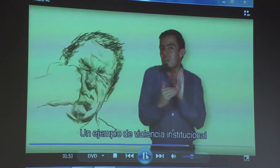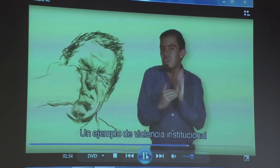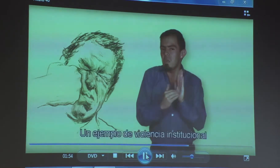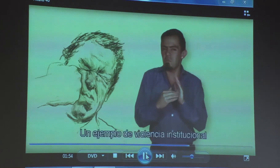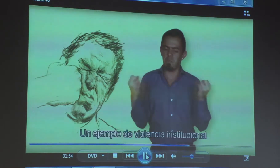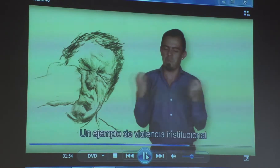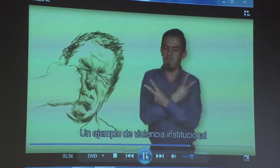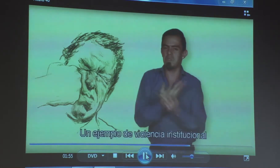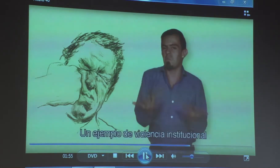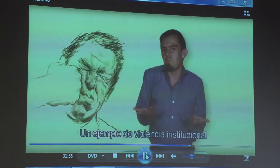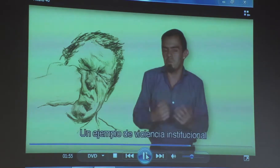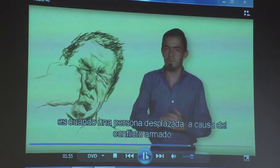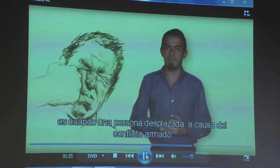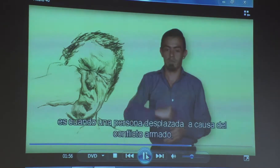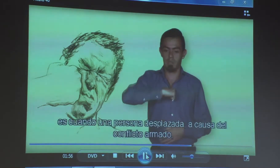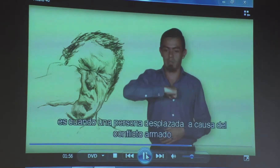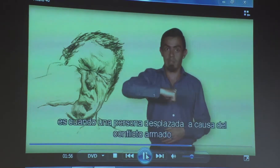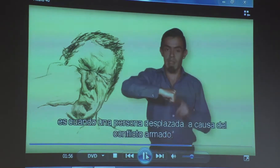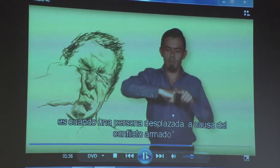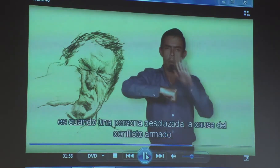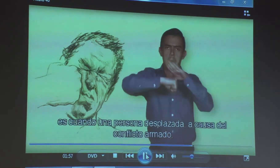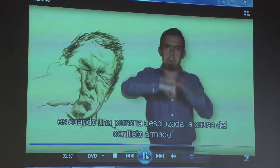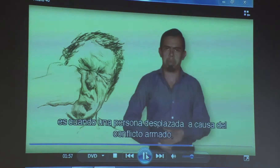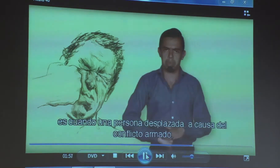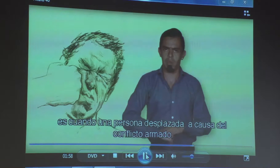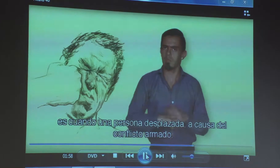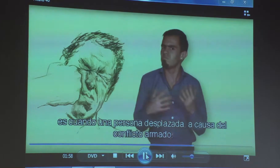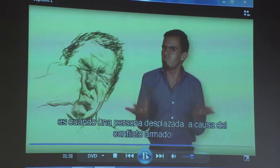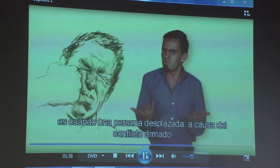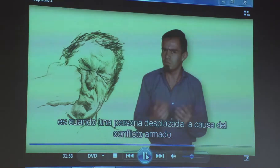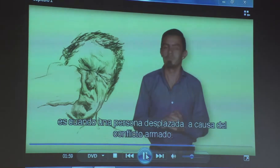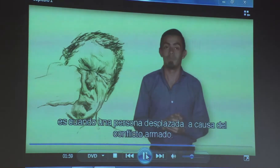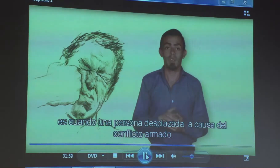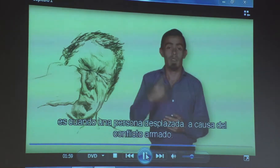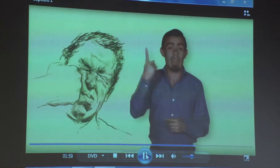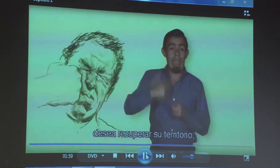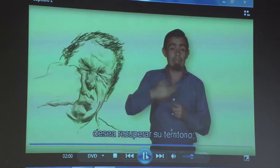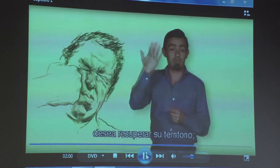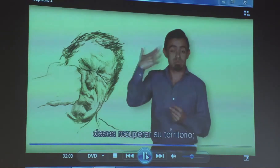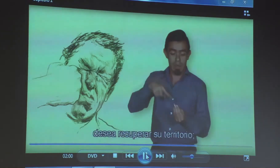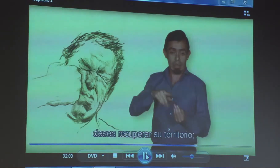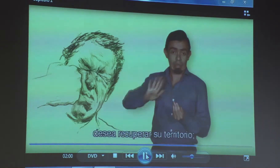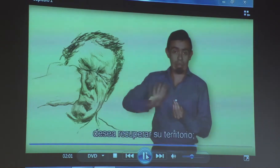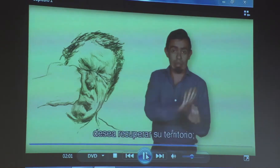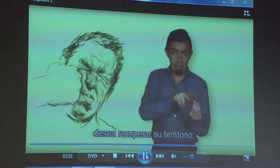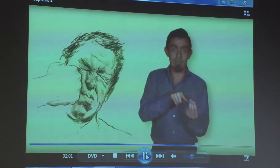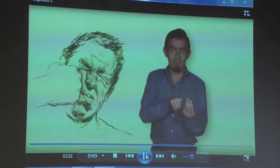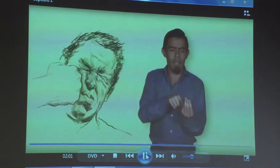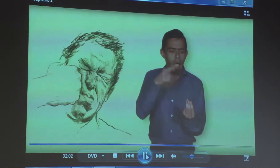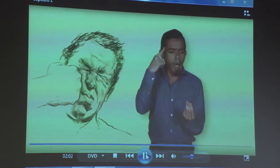Un ejemplo de violencia institucional es cuando una persona desplazada a causa del conflicto armado desea recuperar su